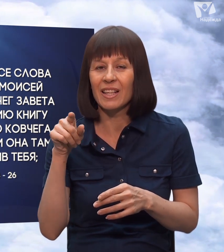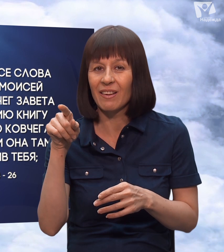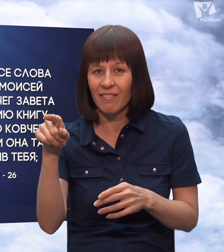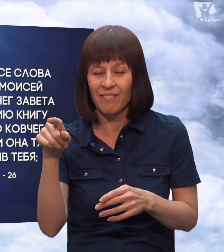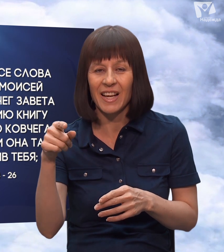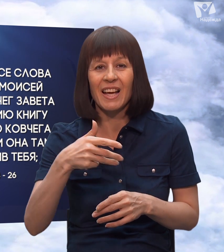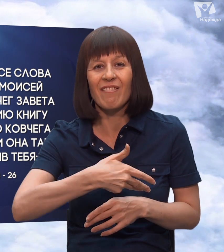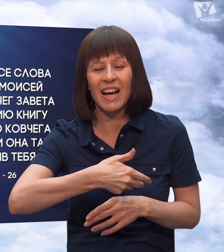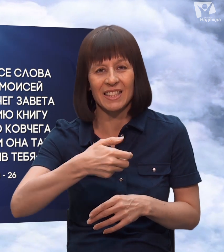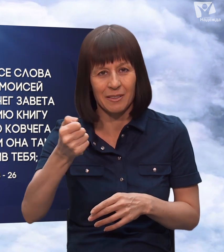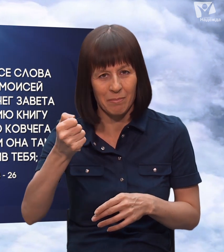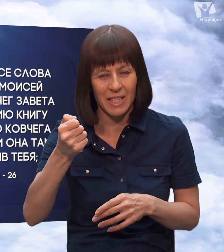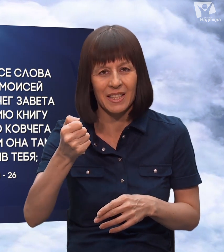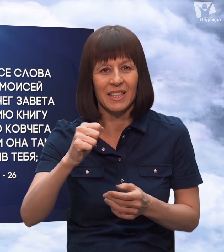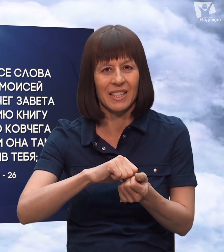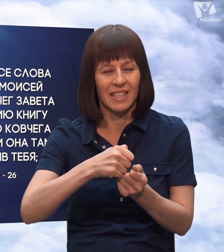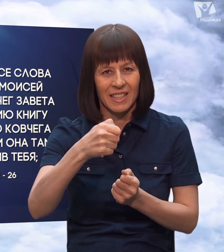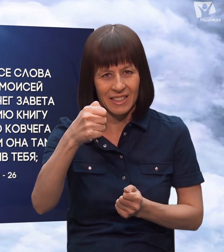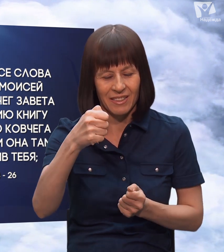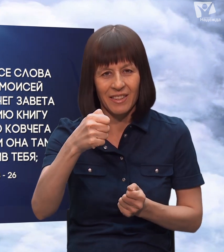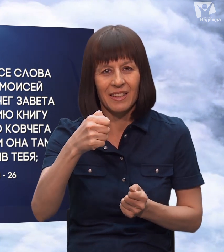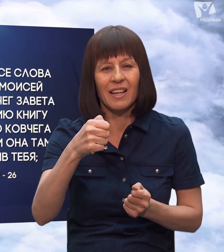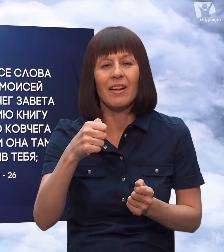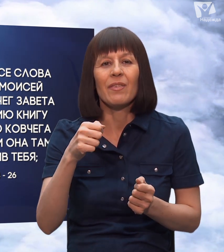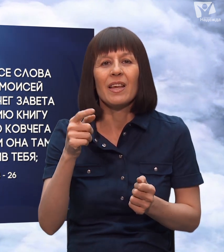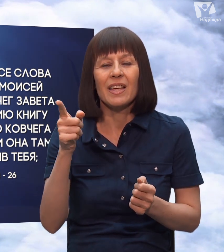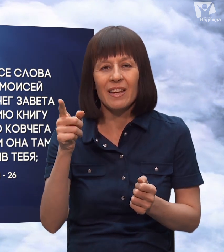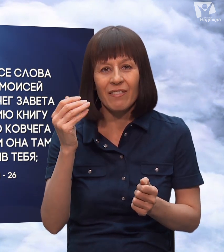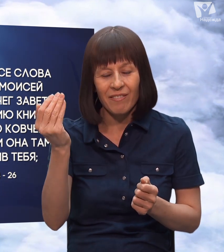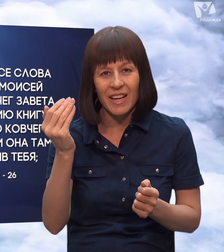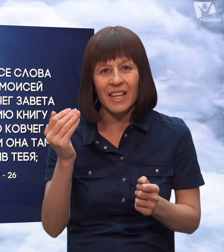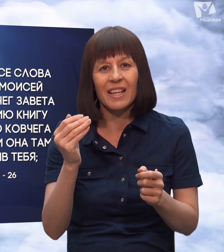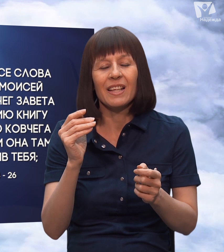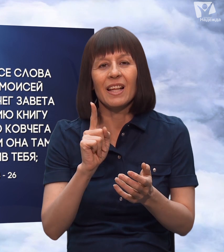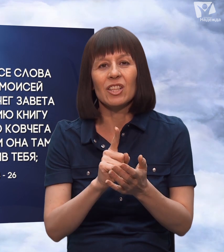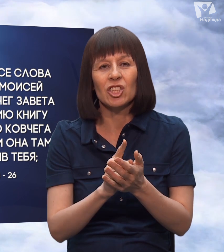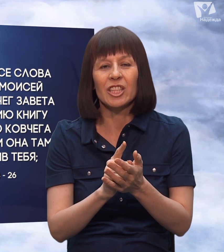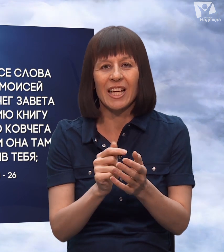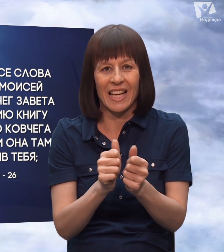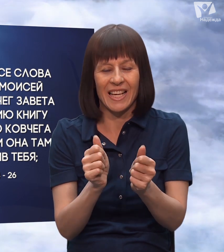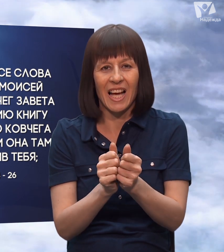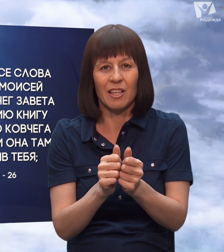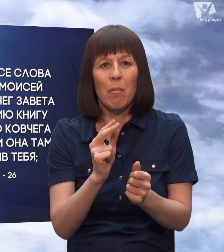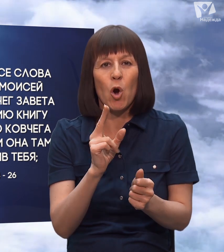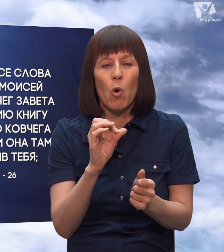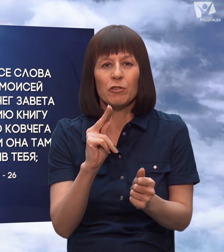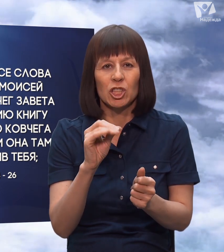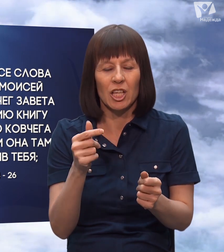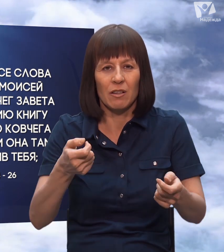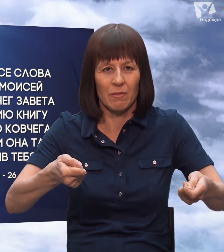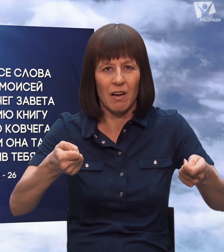и положить ее одесную ковчега завета господа бога нашего и оно там будет свидетельством против тебя